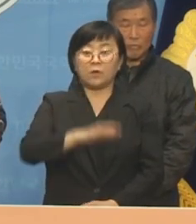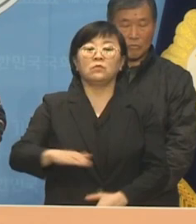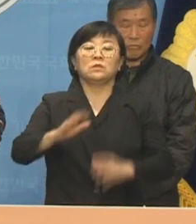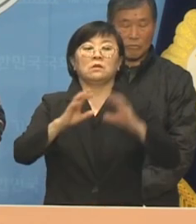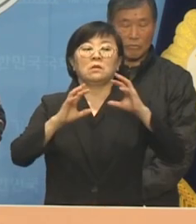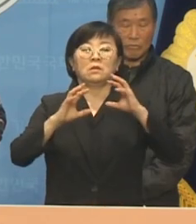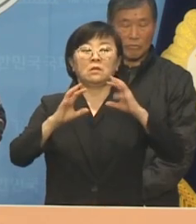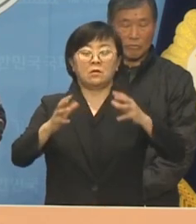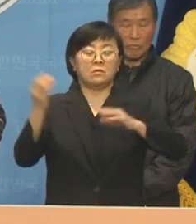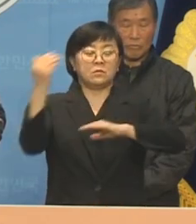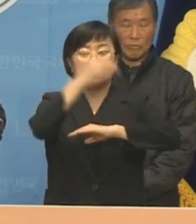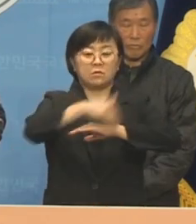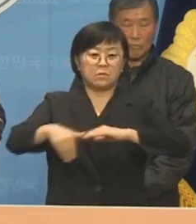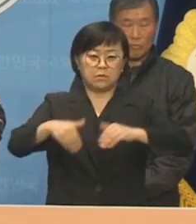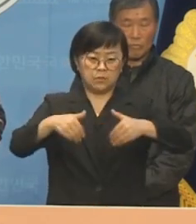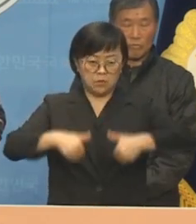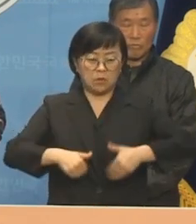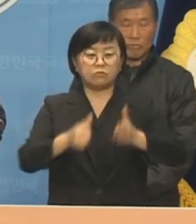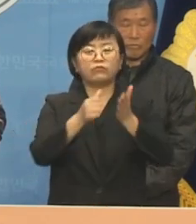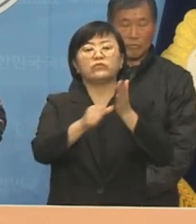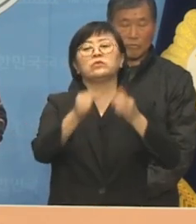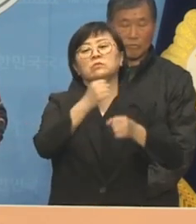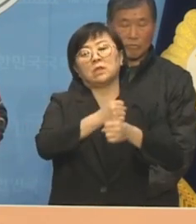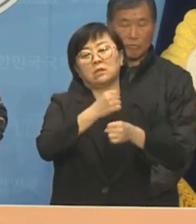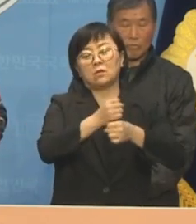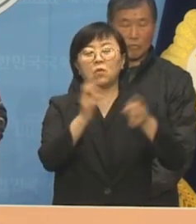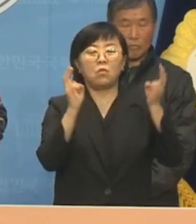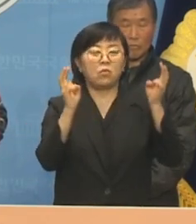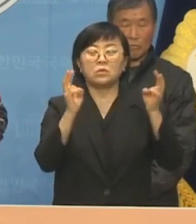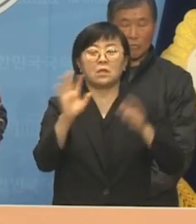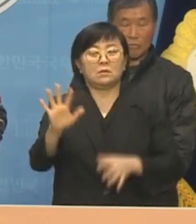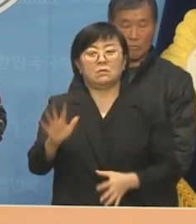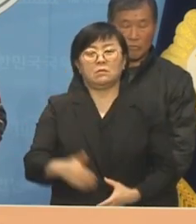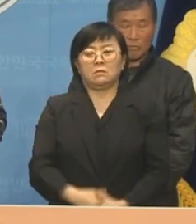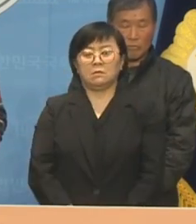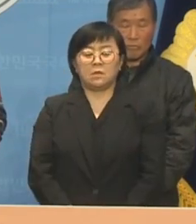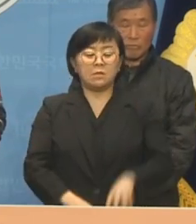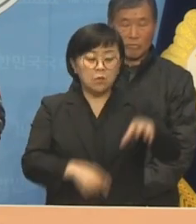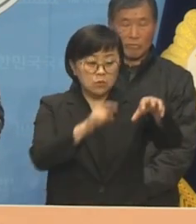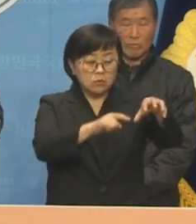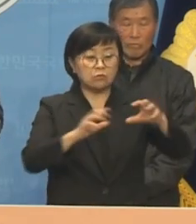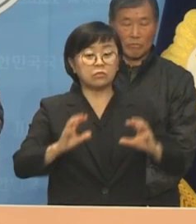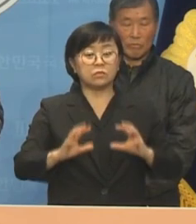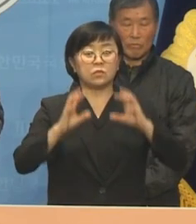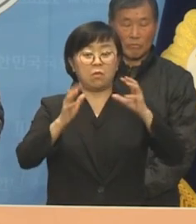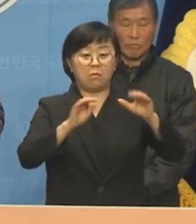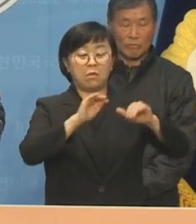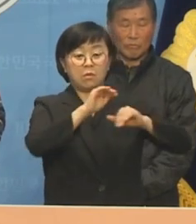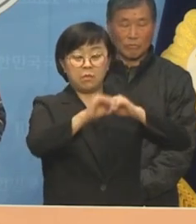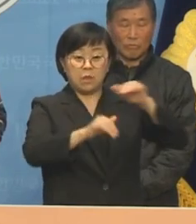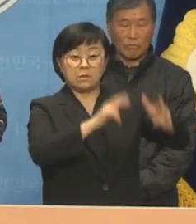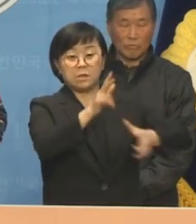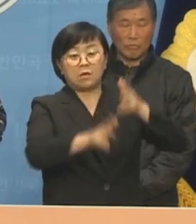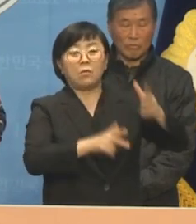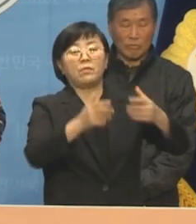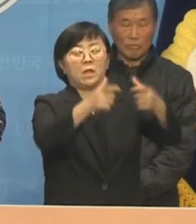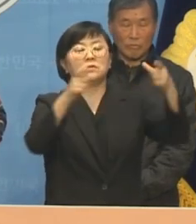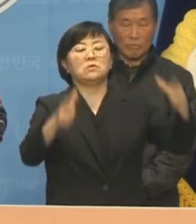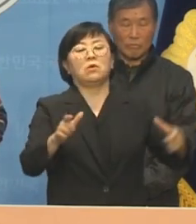우리나라가 전략적으로 필요해서 만드는 무기를 만드는 그런 공장이 아닙니다. 이곳은 국가가 관여하는 국가산업단지도